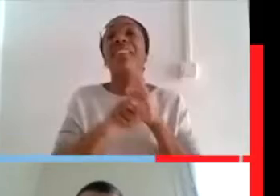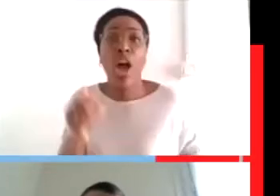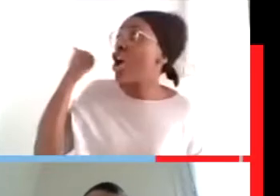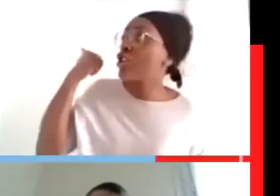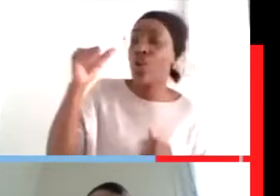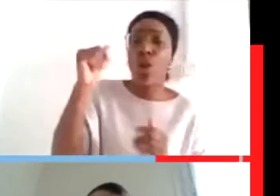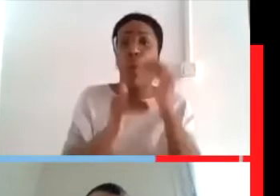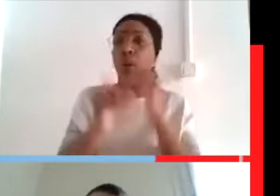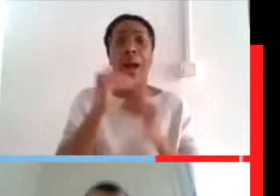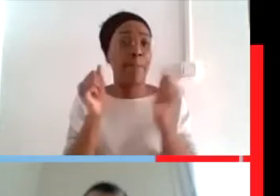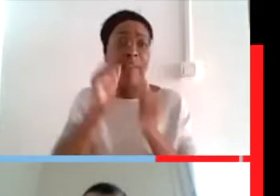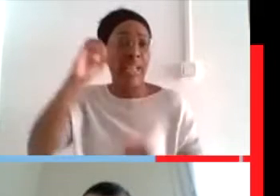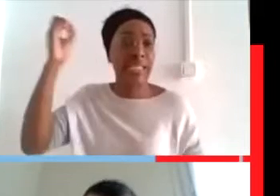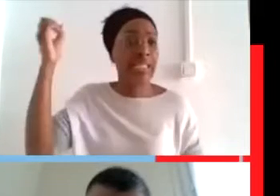avec le Saint-Esprit, c'est celui-là.